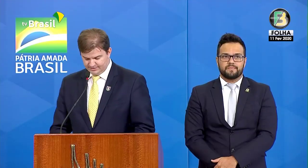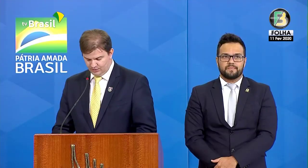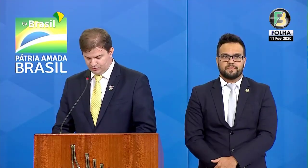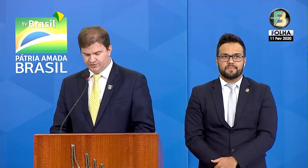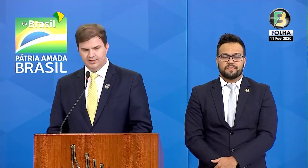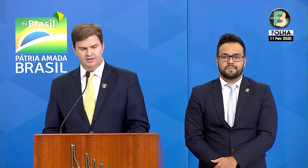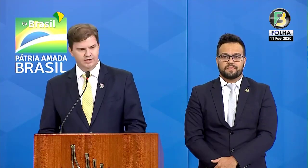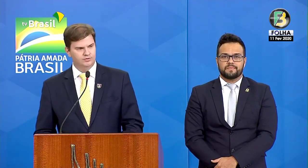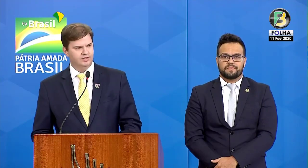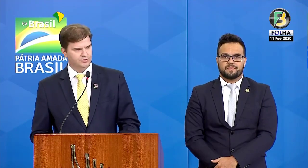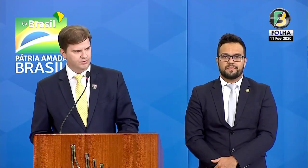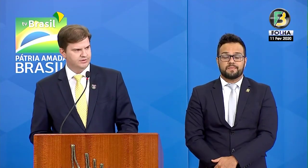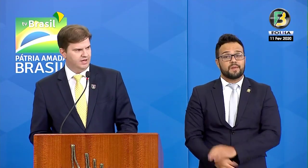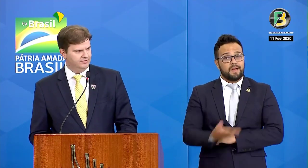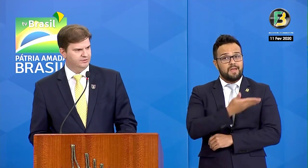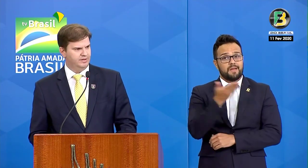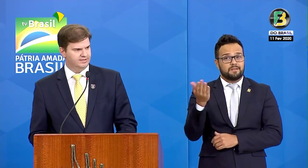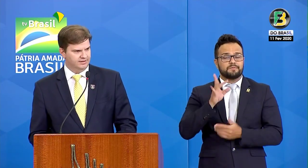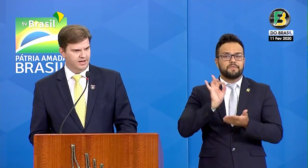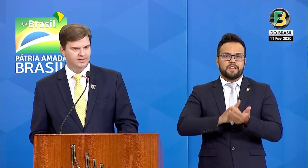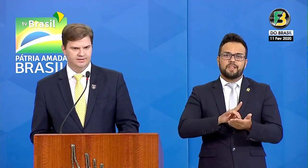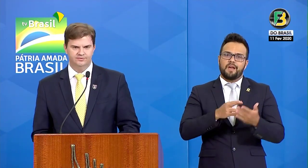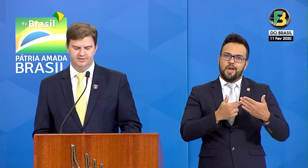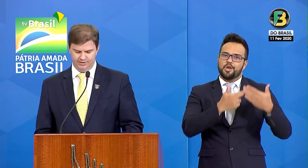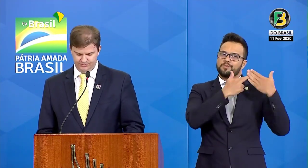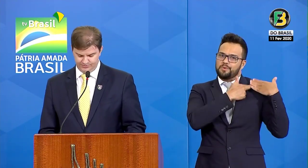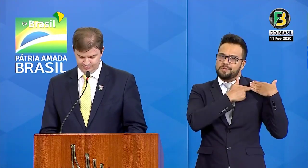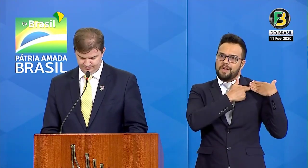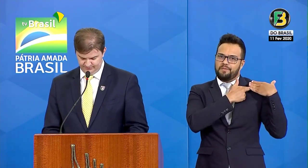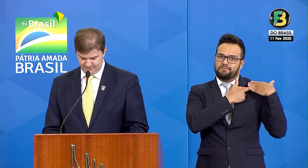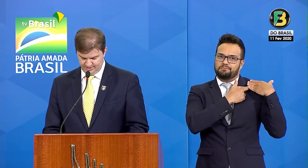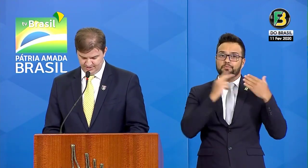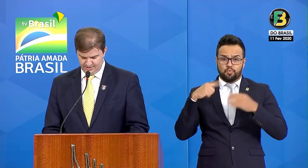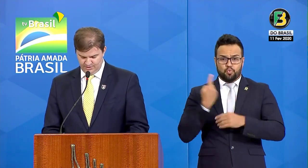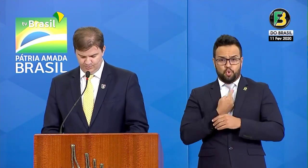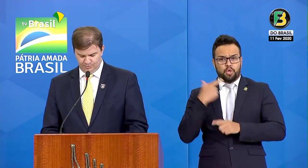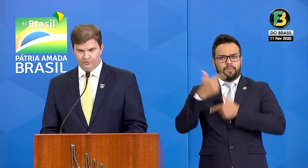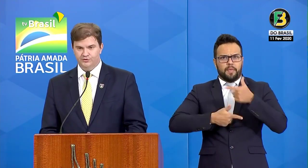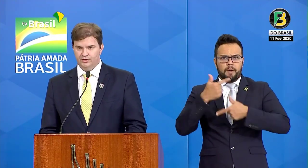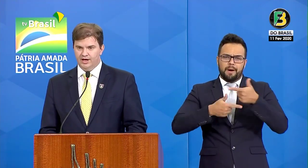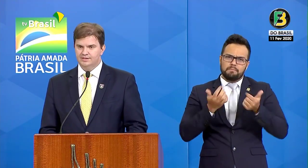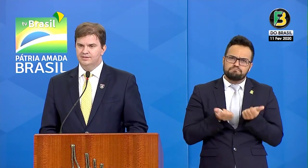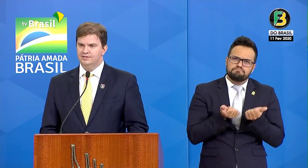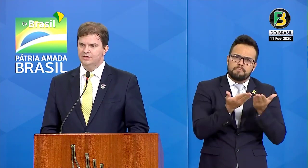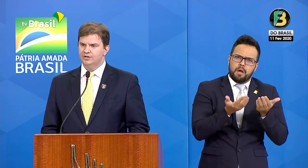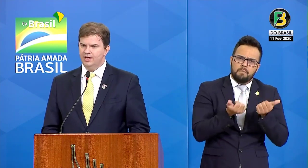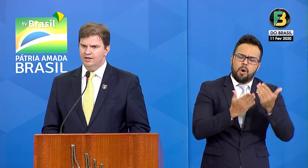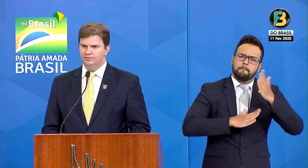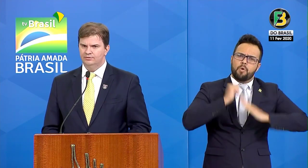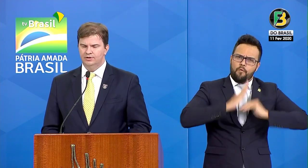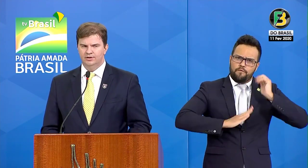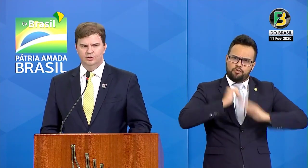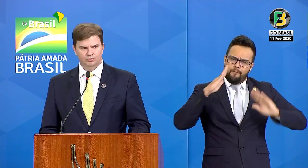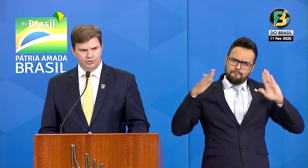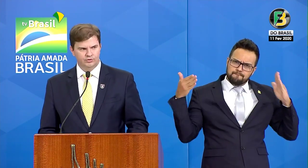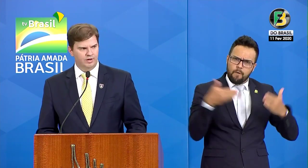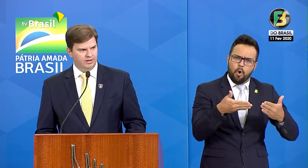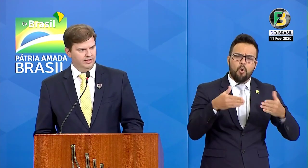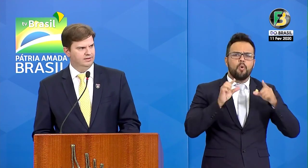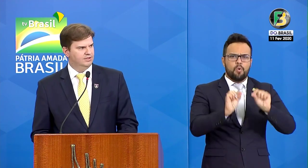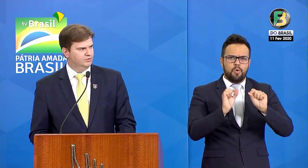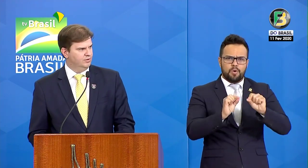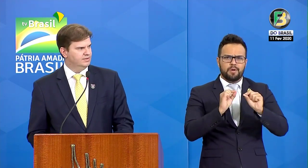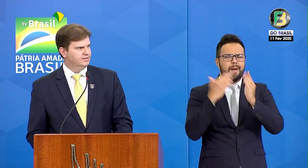Eles são os verdadeiros responsáveis pelas entregas que fizemos. Profissionais que se dedicaram